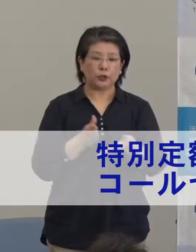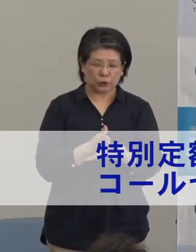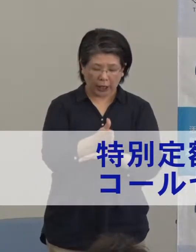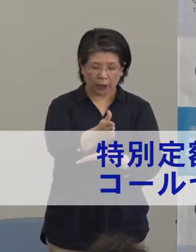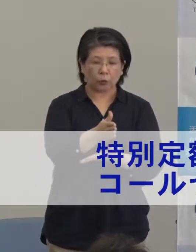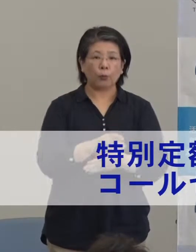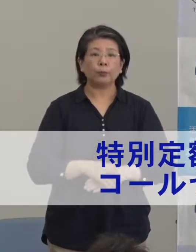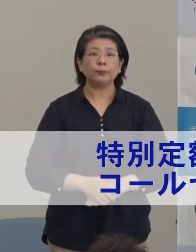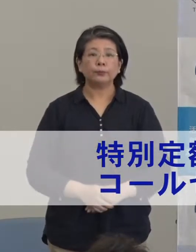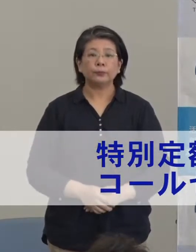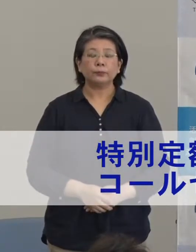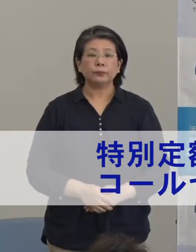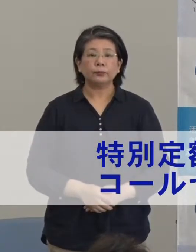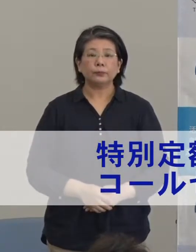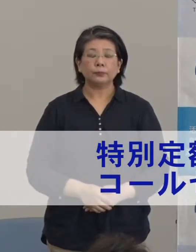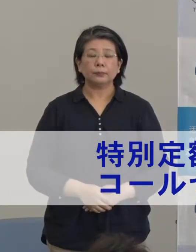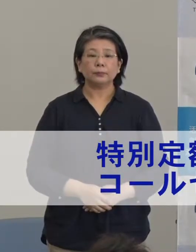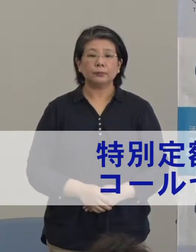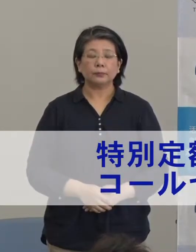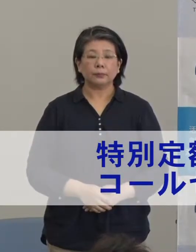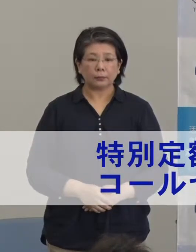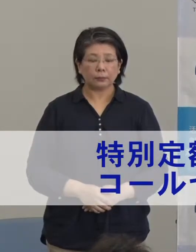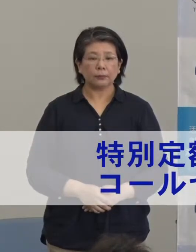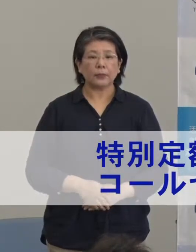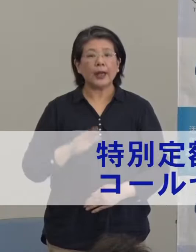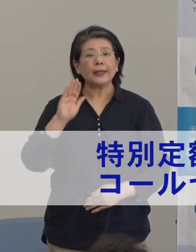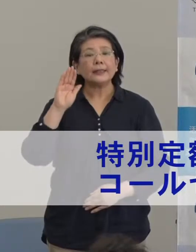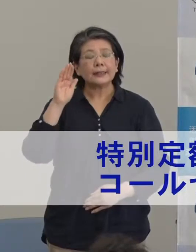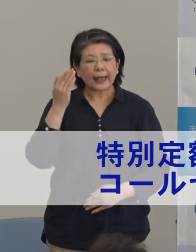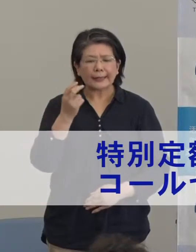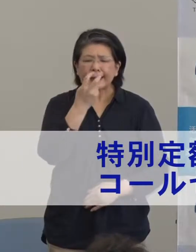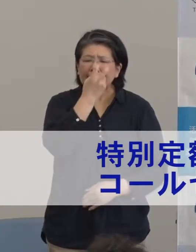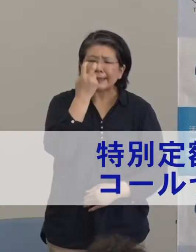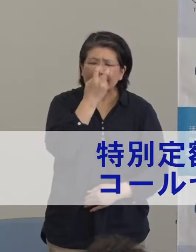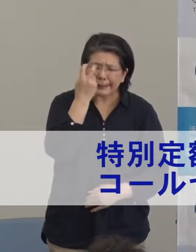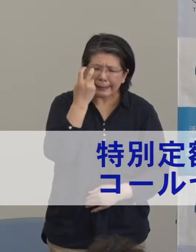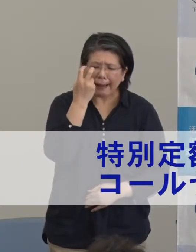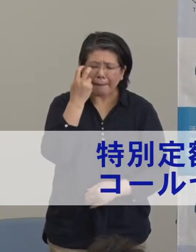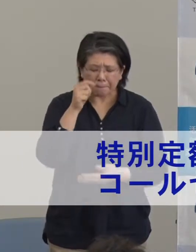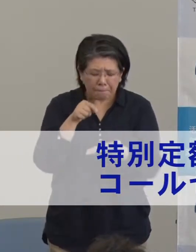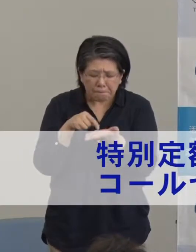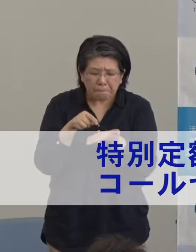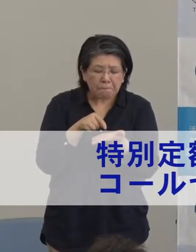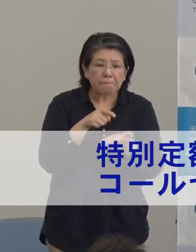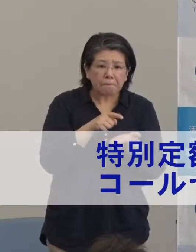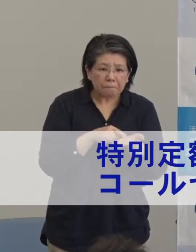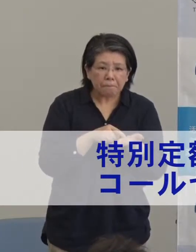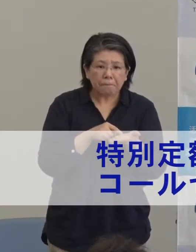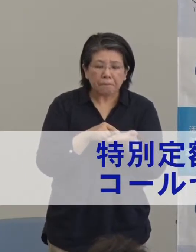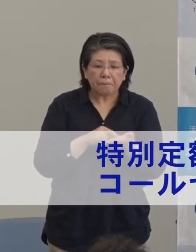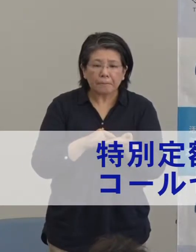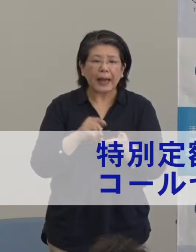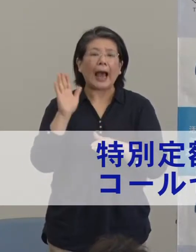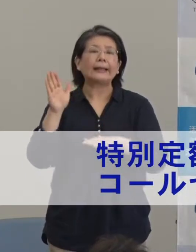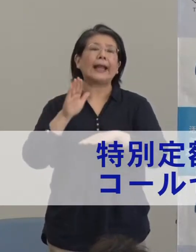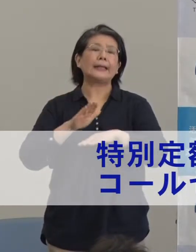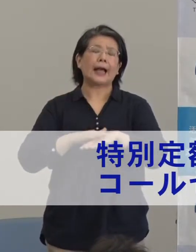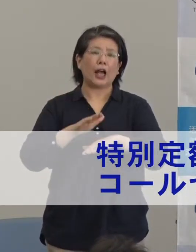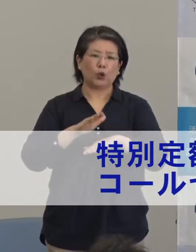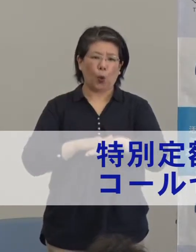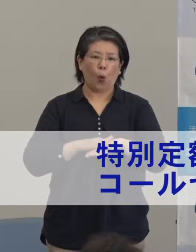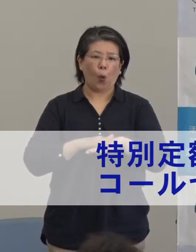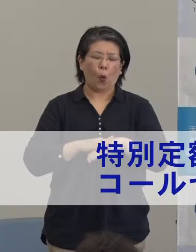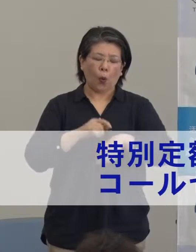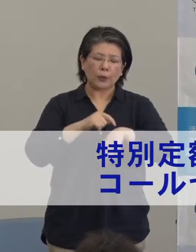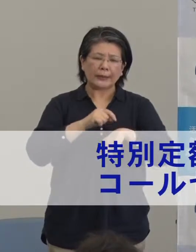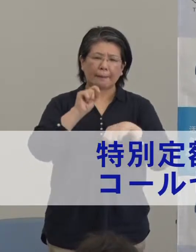というところでございます。ただ、審査などに、これ、今のところは手作業で審査等を行っておりまして、時